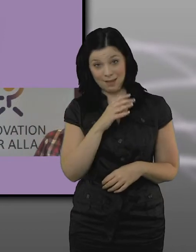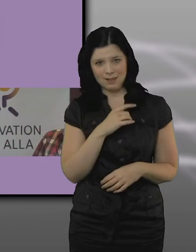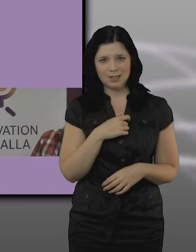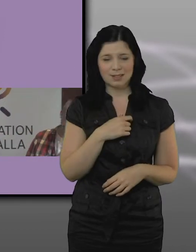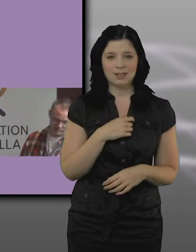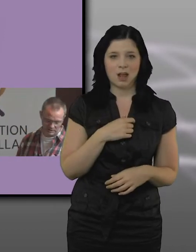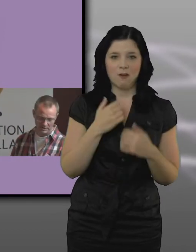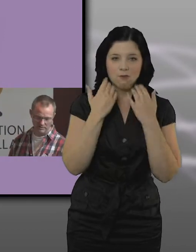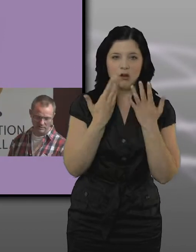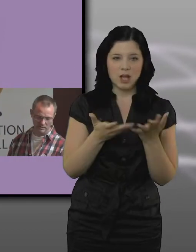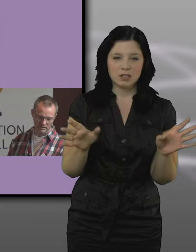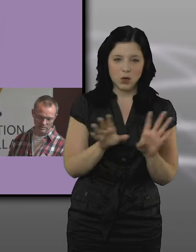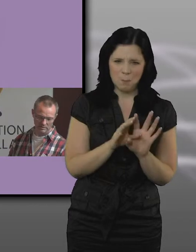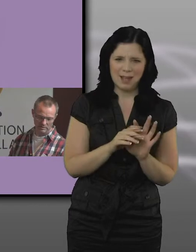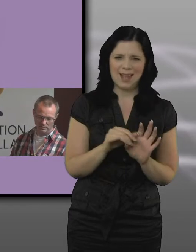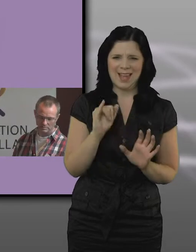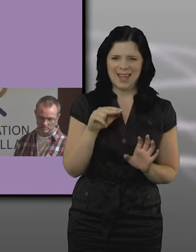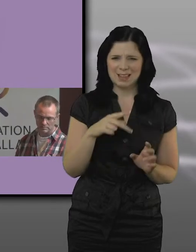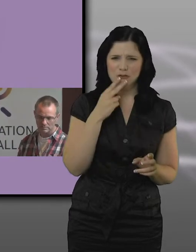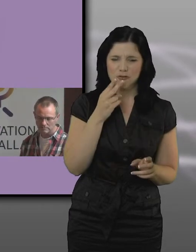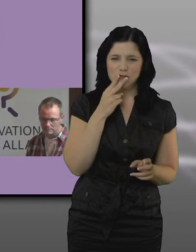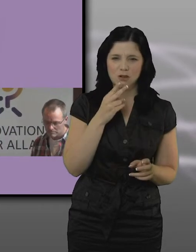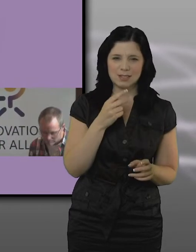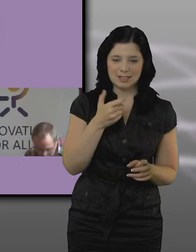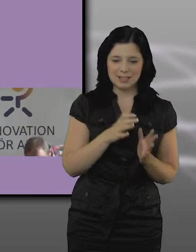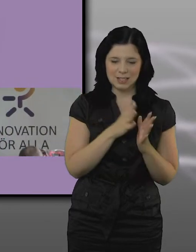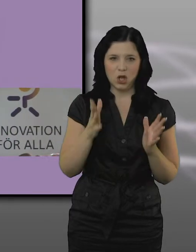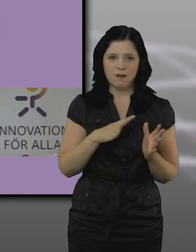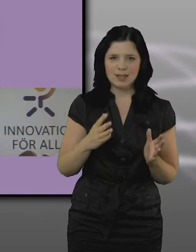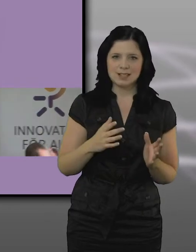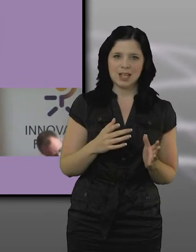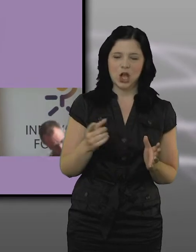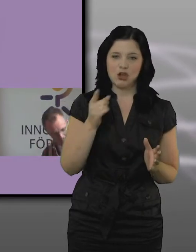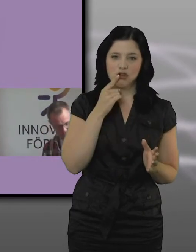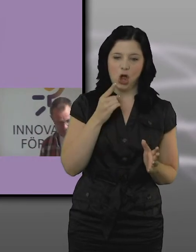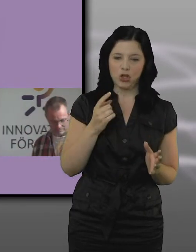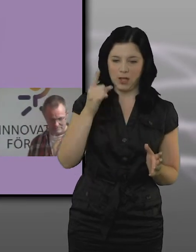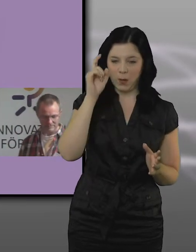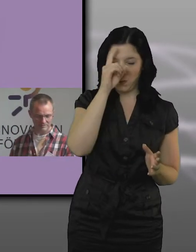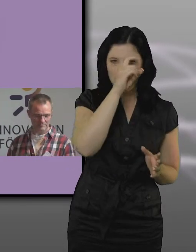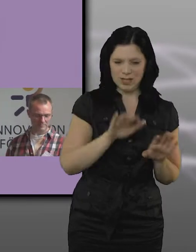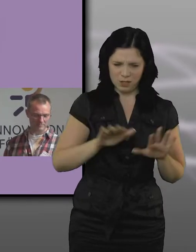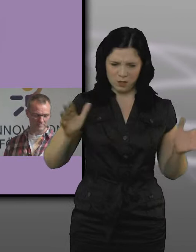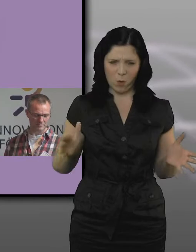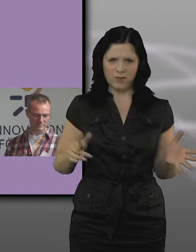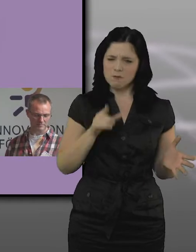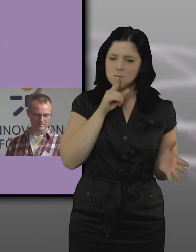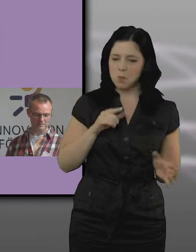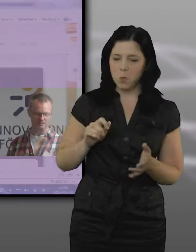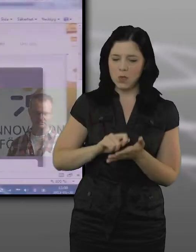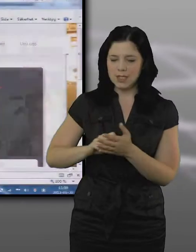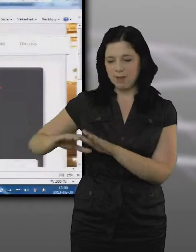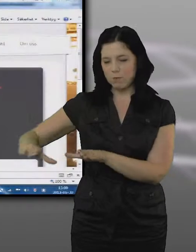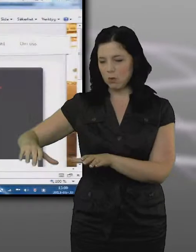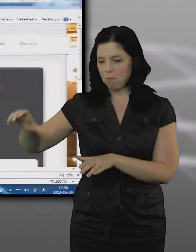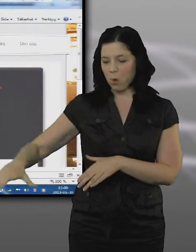60-tal står en nedsutten rödbrun skinnsoffa. I väggen ett par meter bort ett mycket litet skrivbord med ett tangentbord